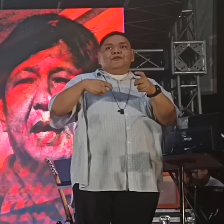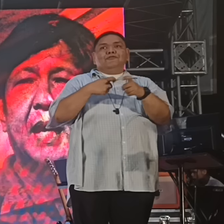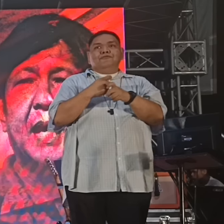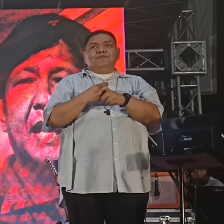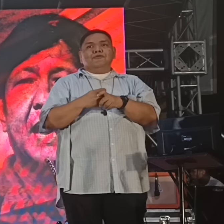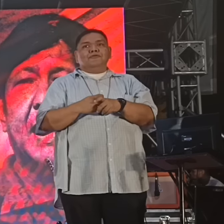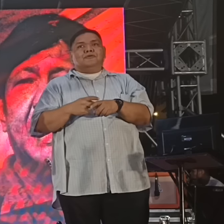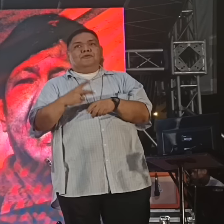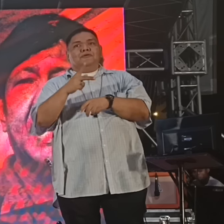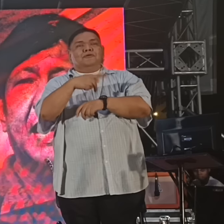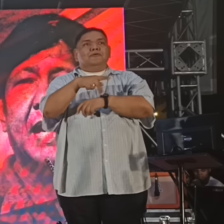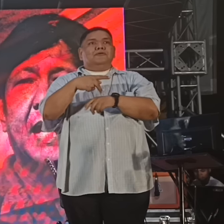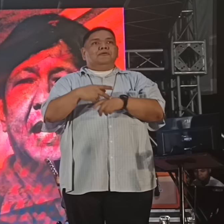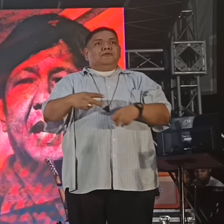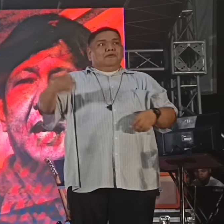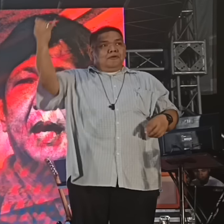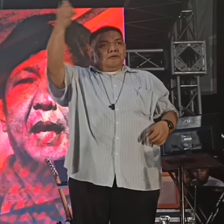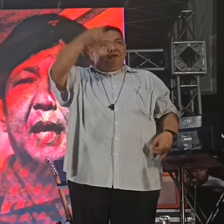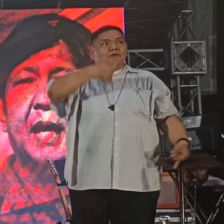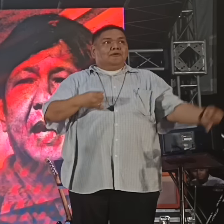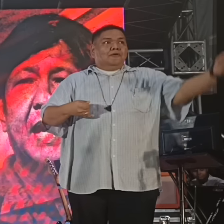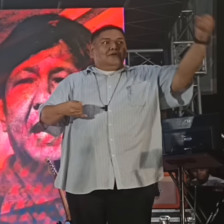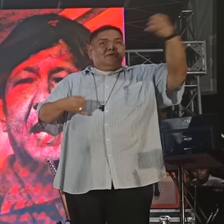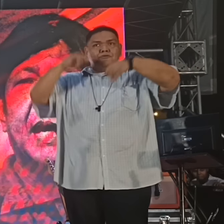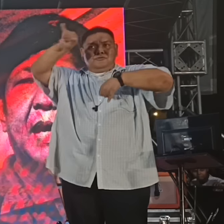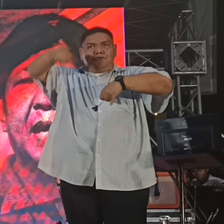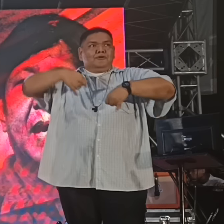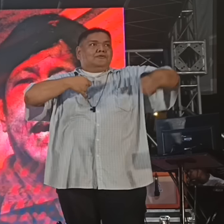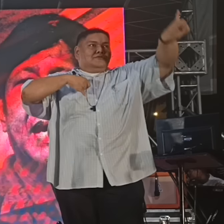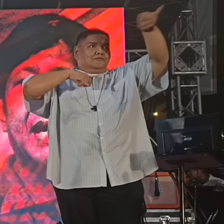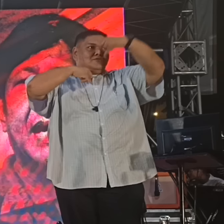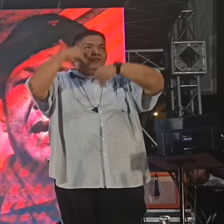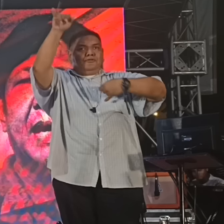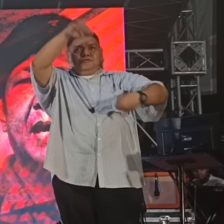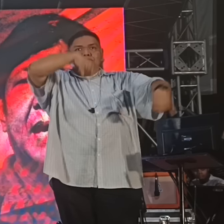Pilipinas. Sumama na kayo sa ating lahat.